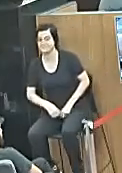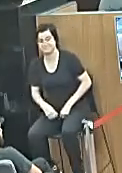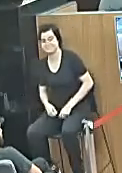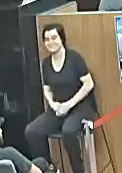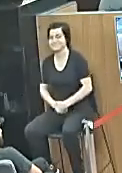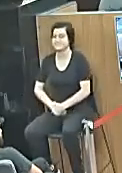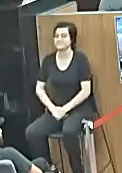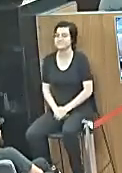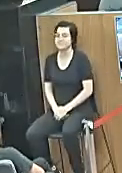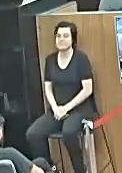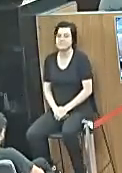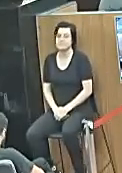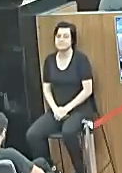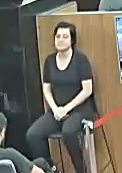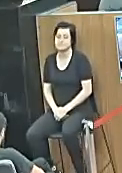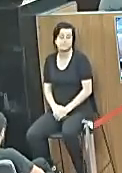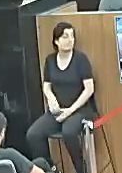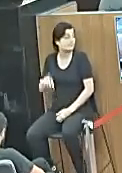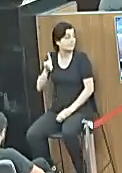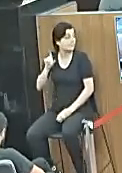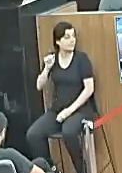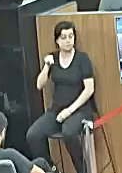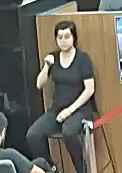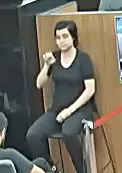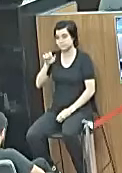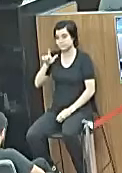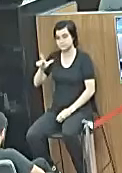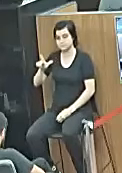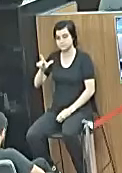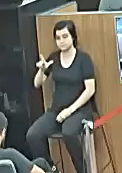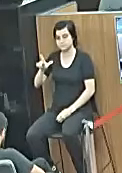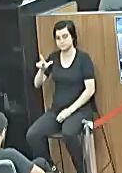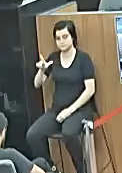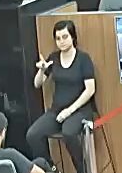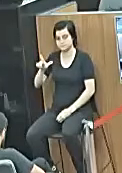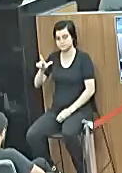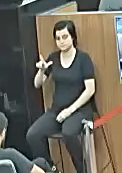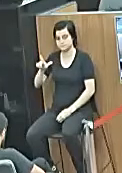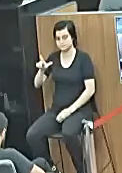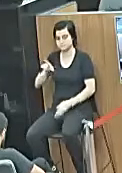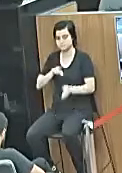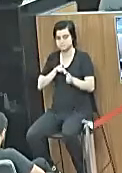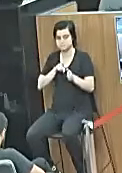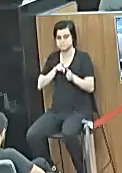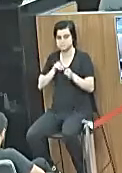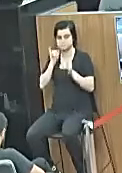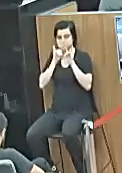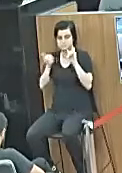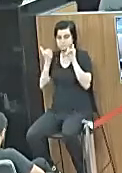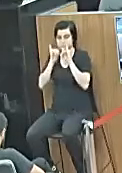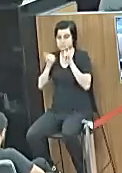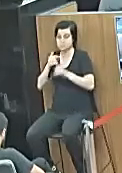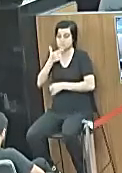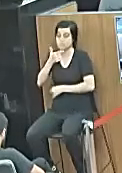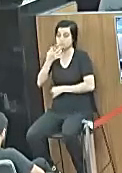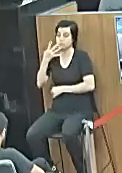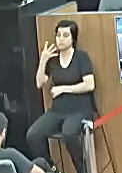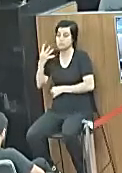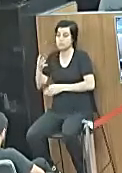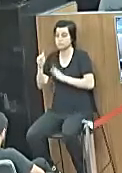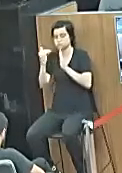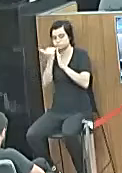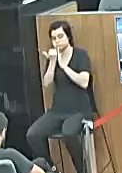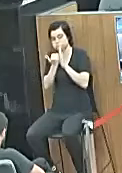o daniel de capelinha mandou a seguinte observação 24 propostas aprovadas no piaget